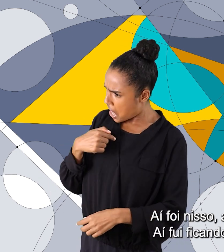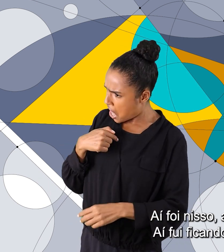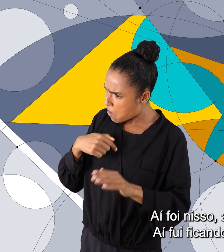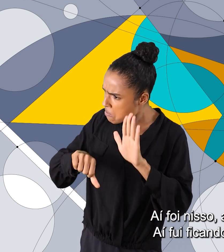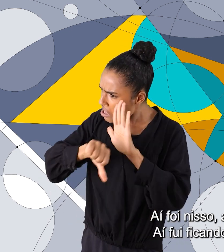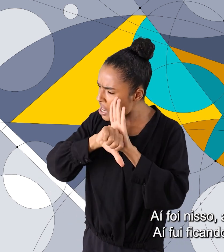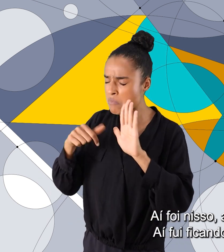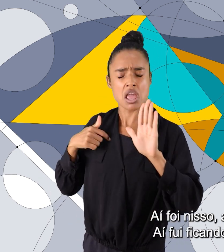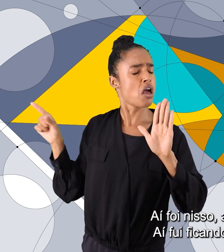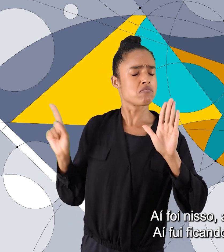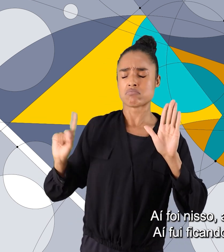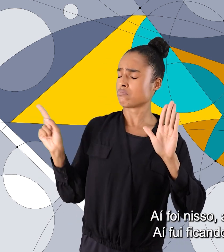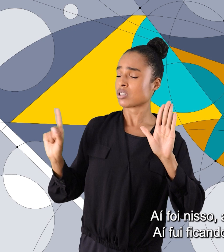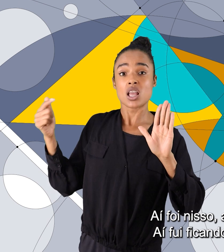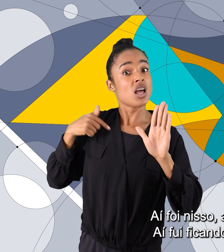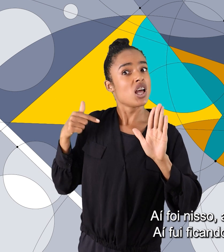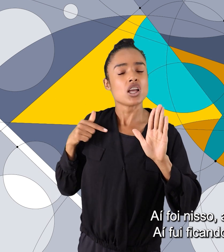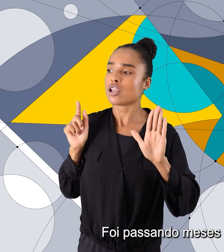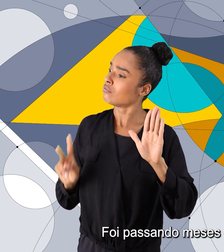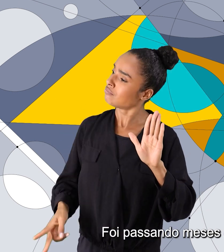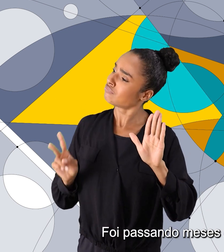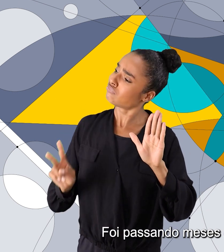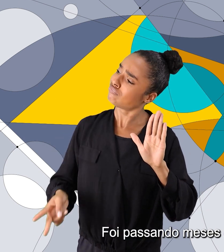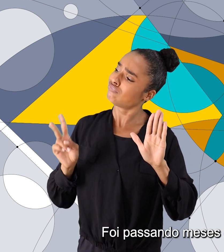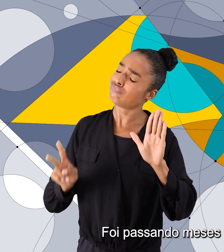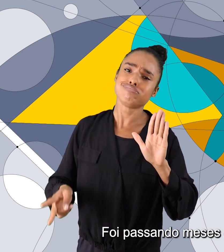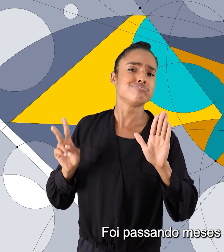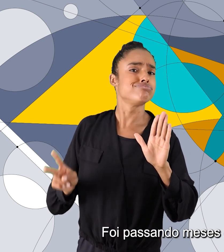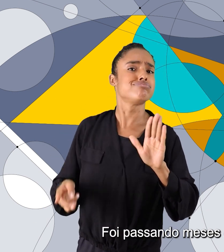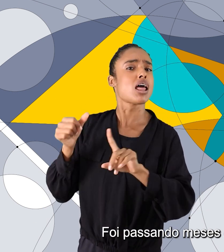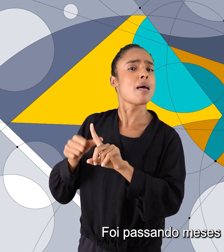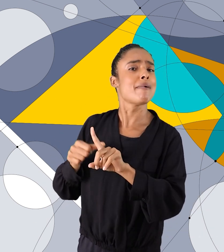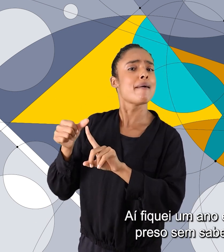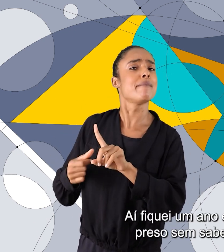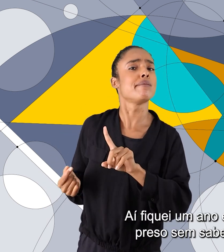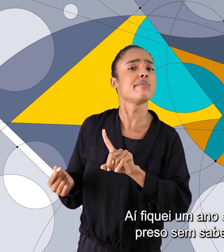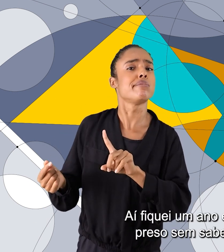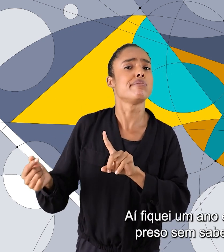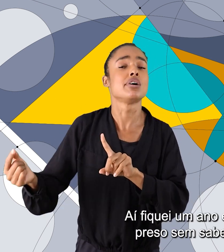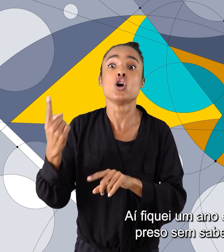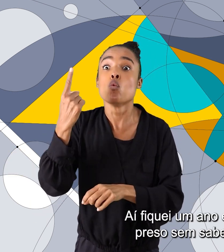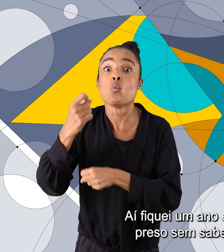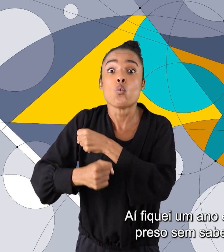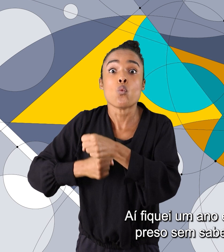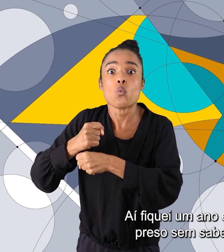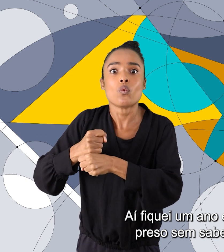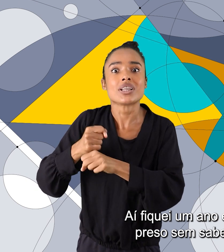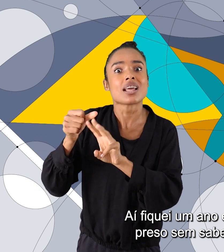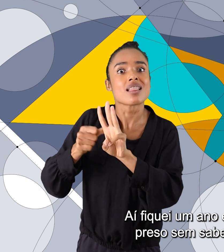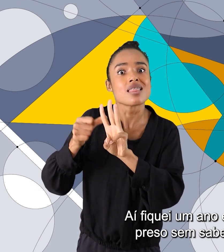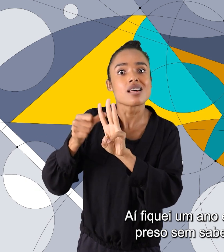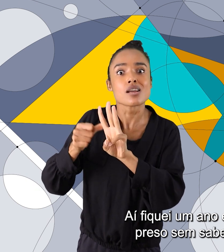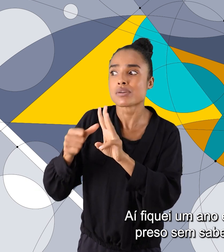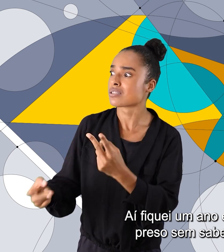Aí foi nisso, aí fiquei. Aí fui ficando preso, foi passando meses e meses eu lá. Aí fiquei 1 ano e 3 meses